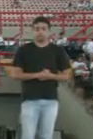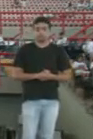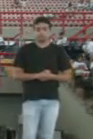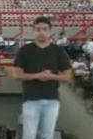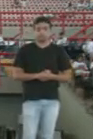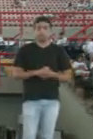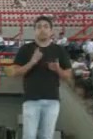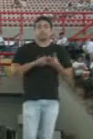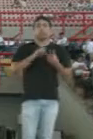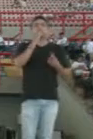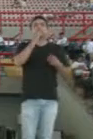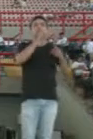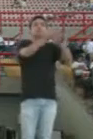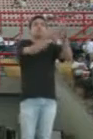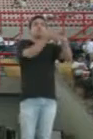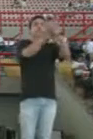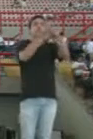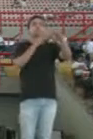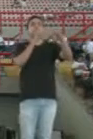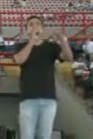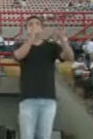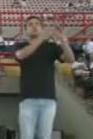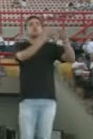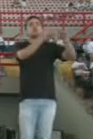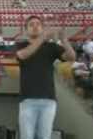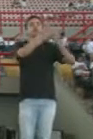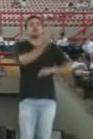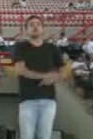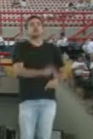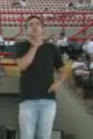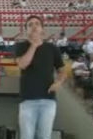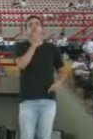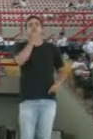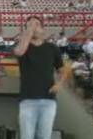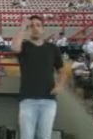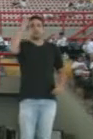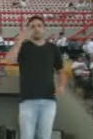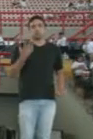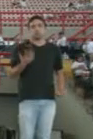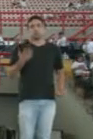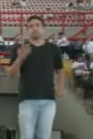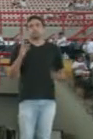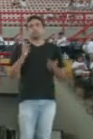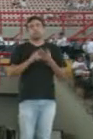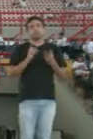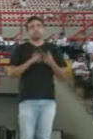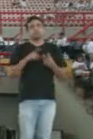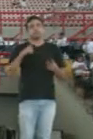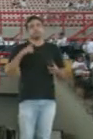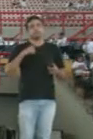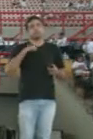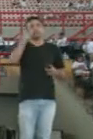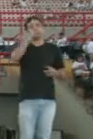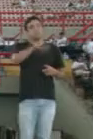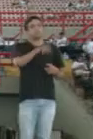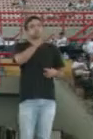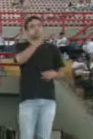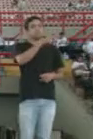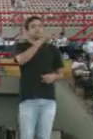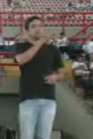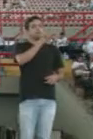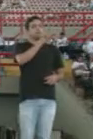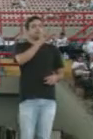Como é que a brisa se cala se a brisa não é uma pessoa? Aí você bota aí a figura